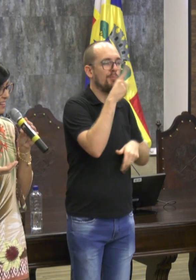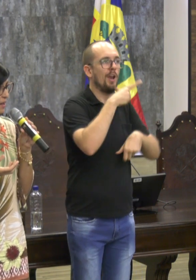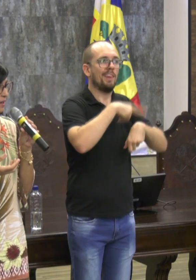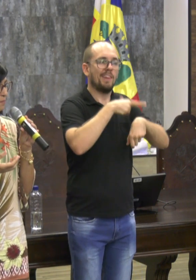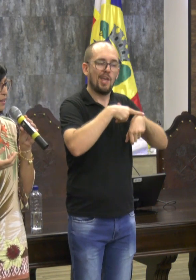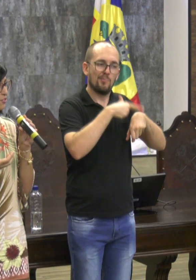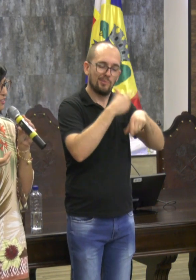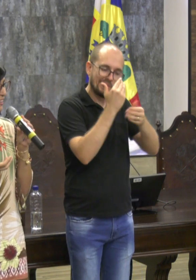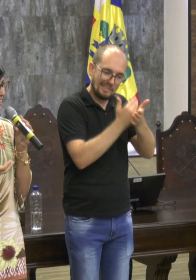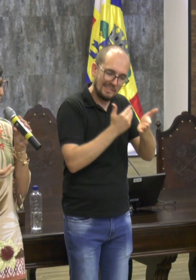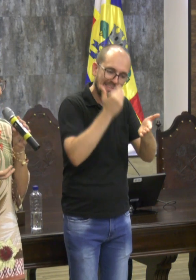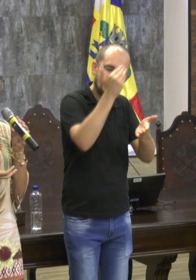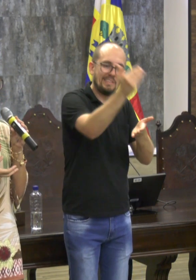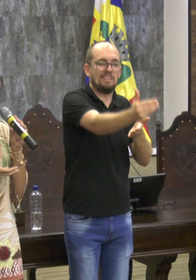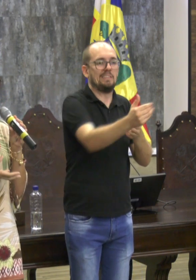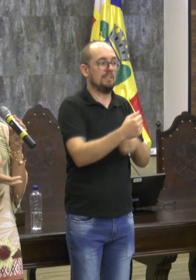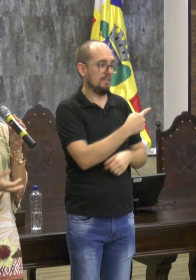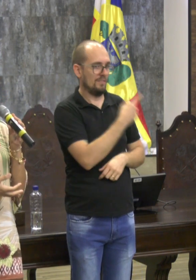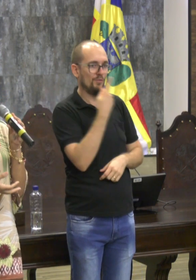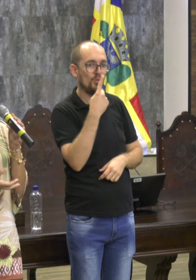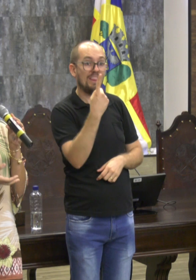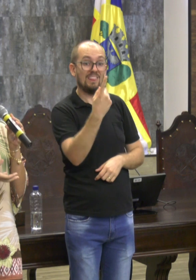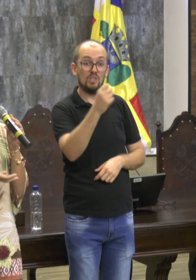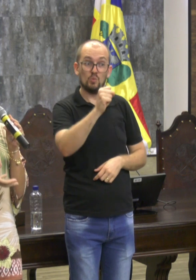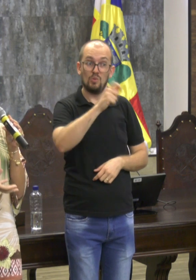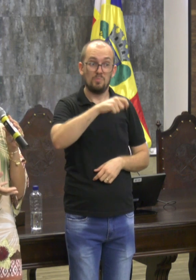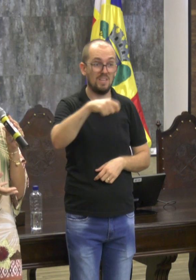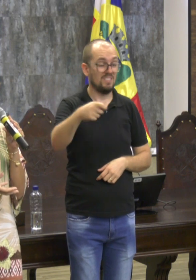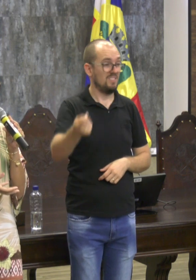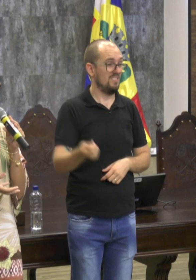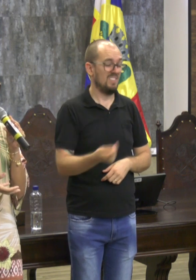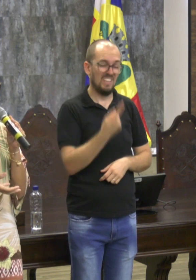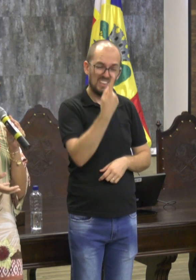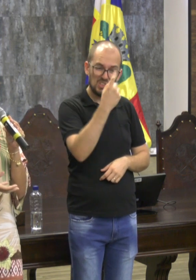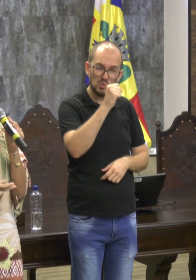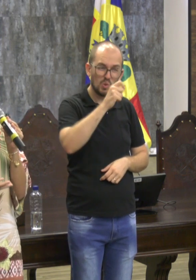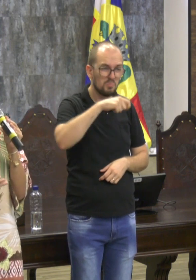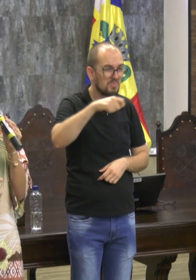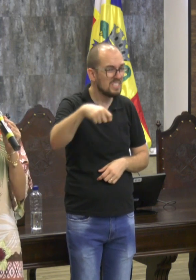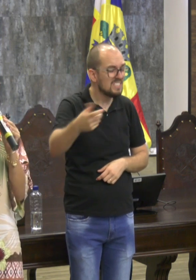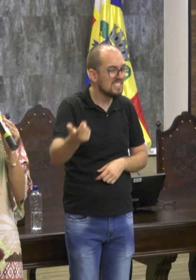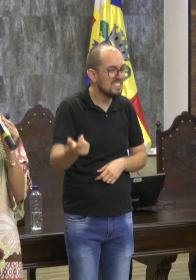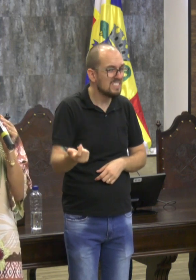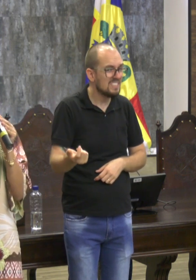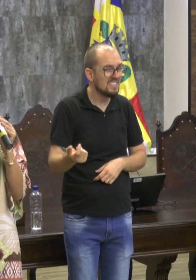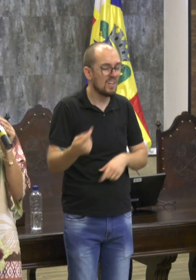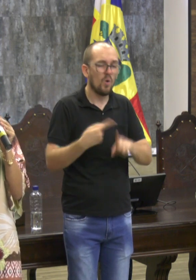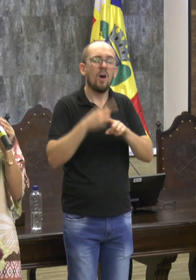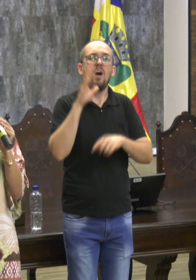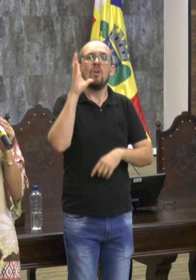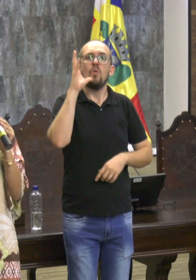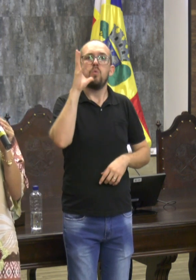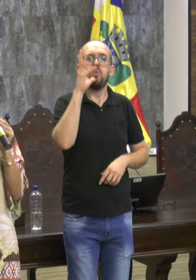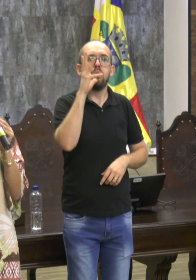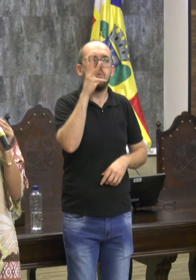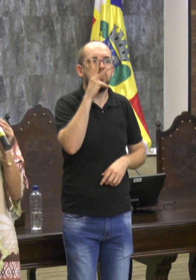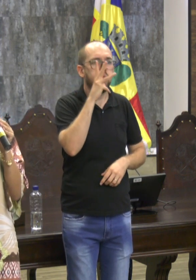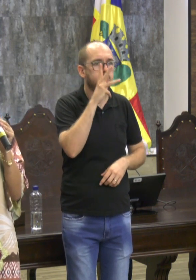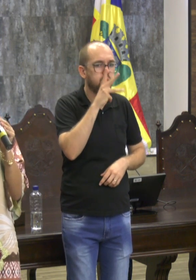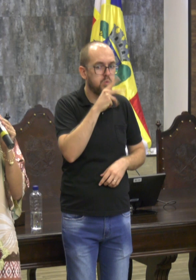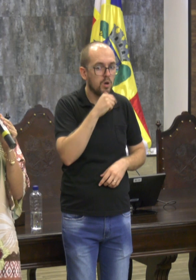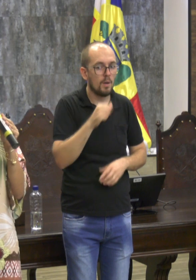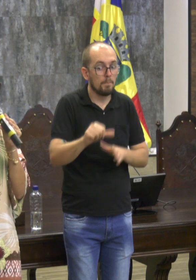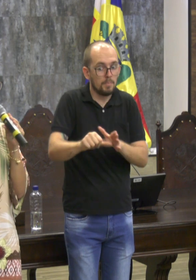meses. Imagine, né? Como se o bebê tivesse nascido e aos 18 meses ele fala a primeira